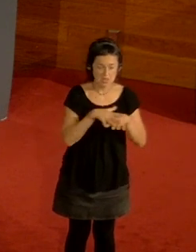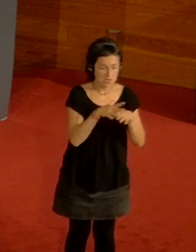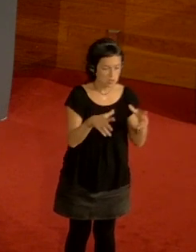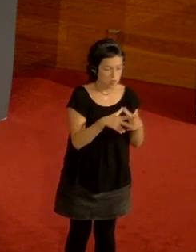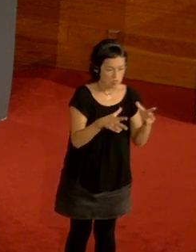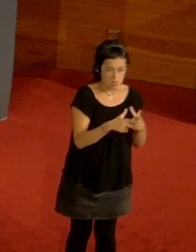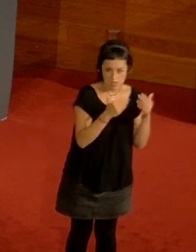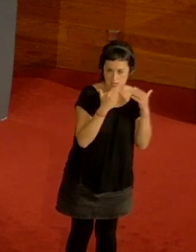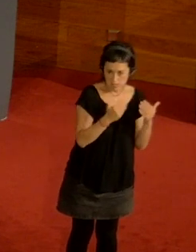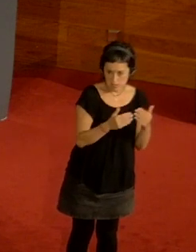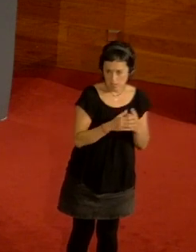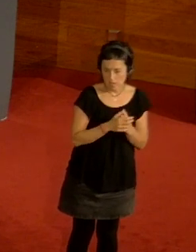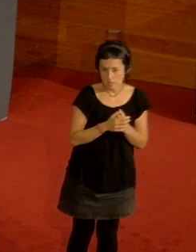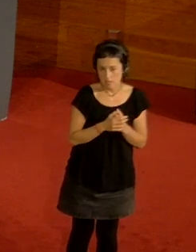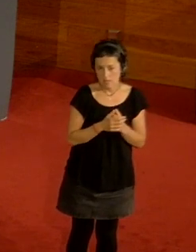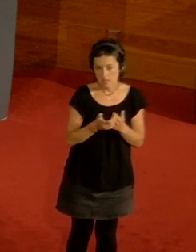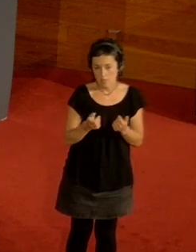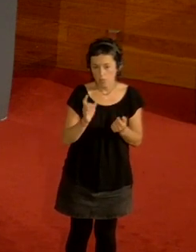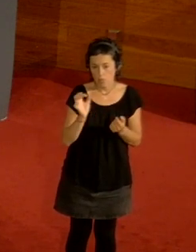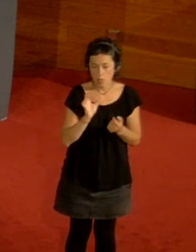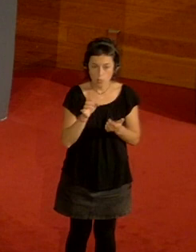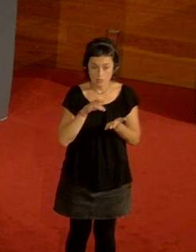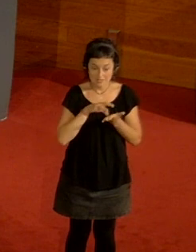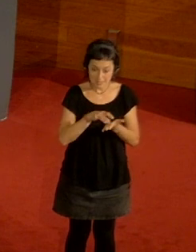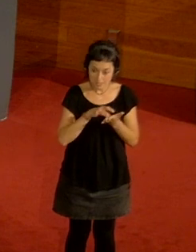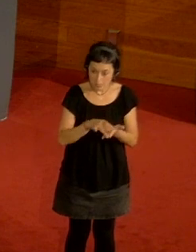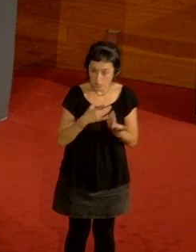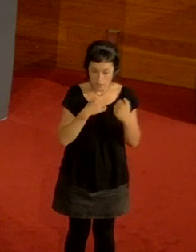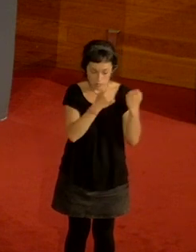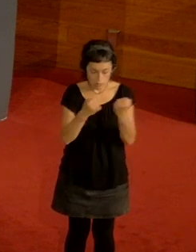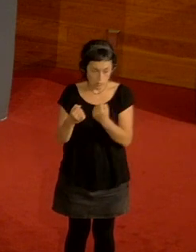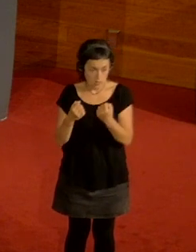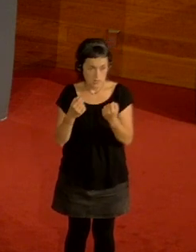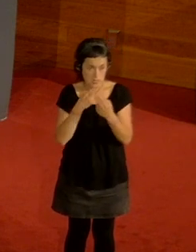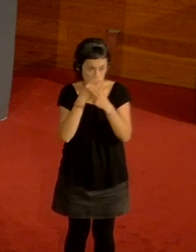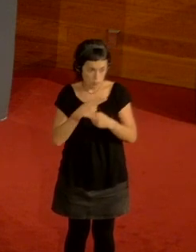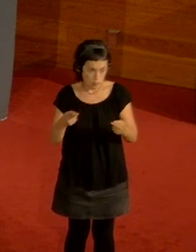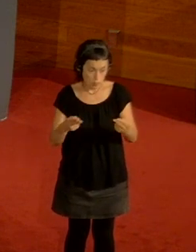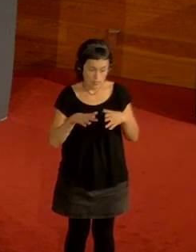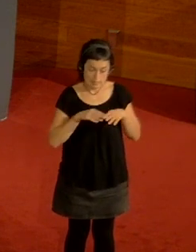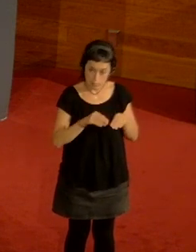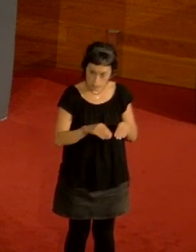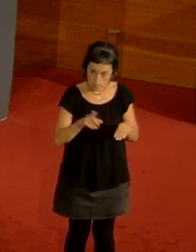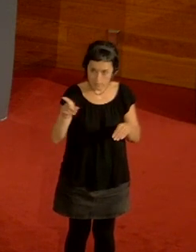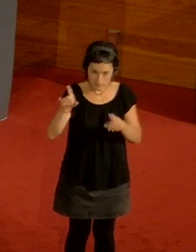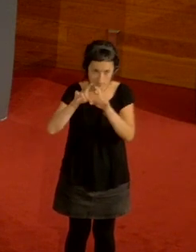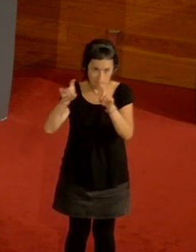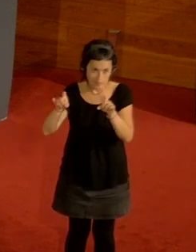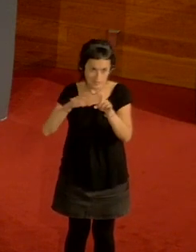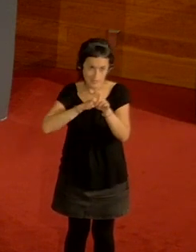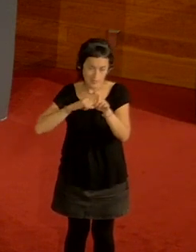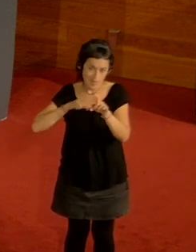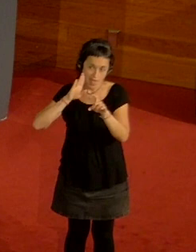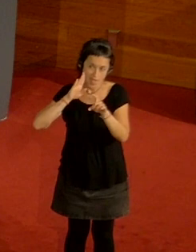que gran parte de los servicios que utilizamos Incluso en los en las instituciones públicas vengan de esas empresas de esas empresas privadas